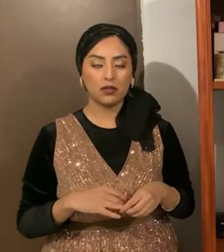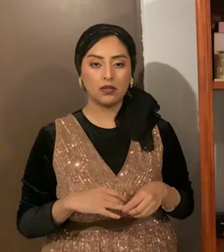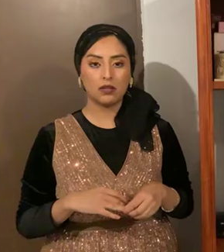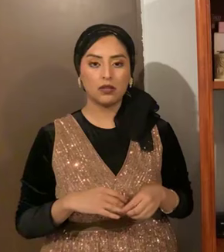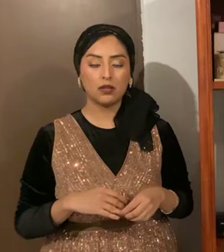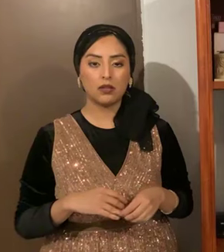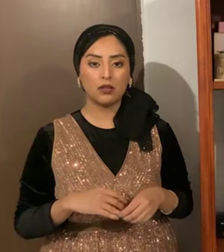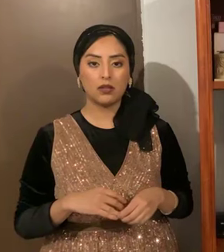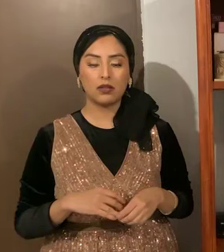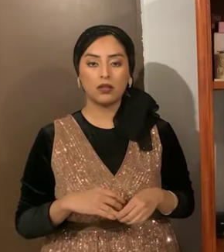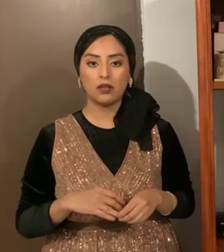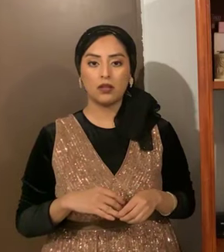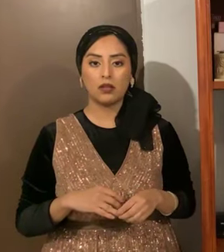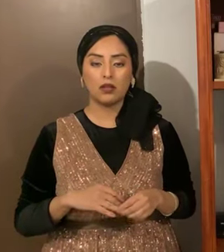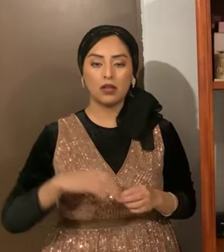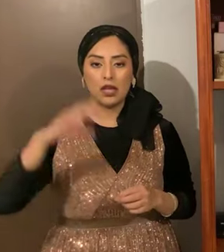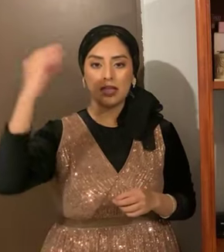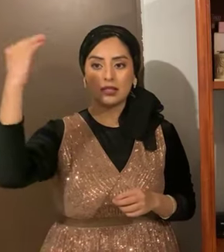Sol.